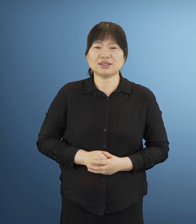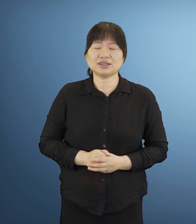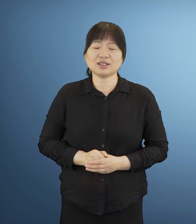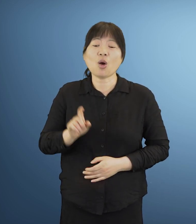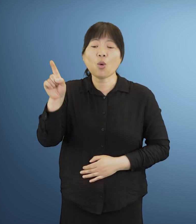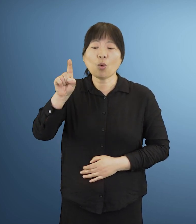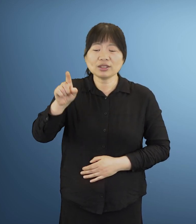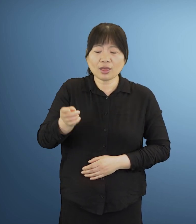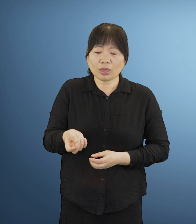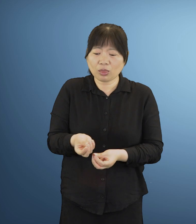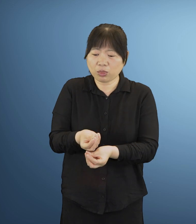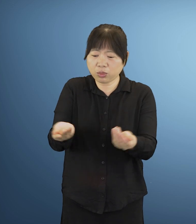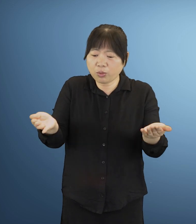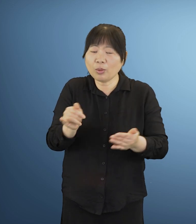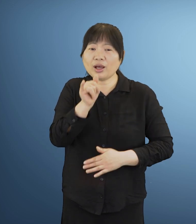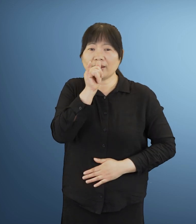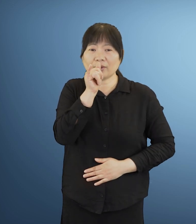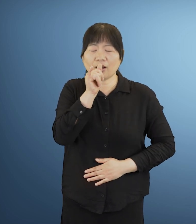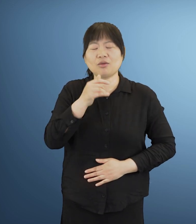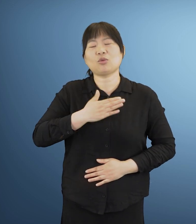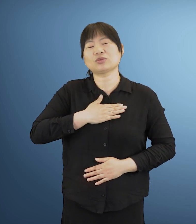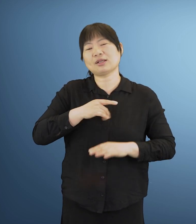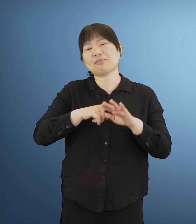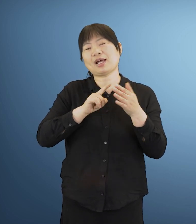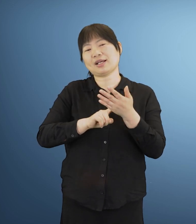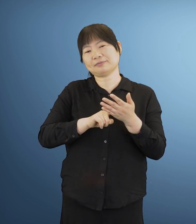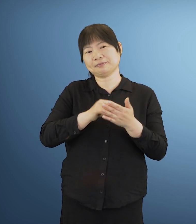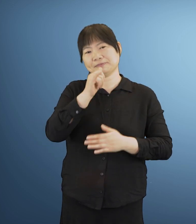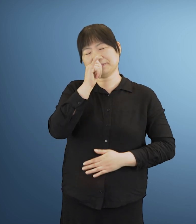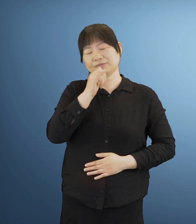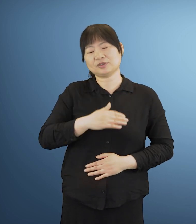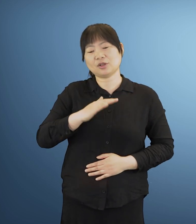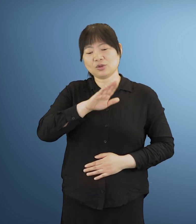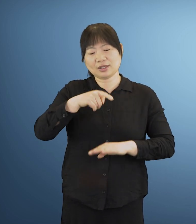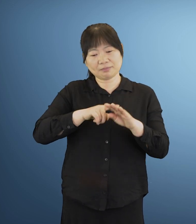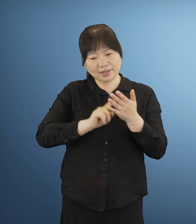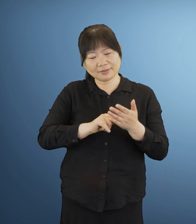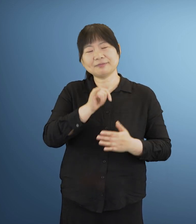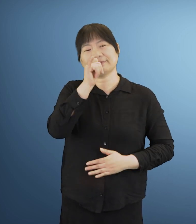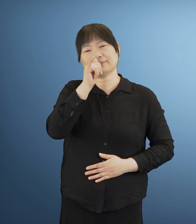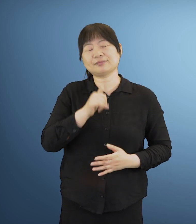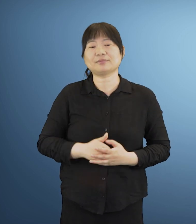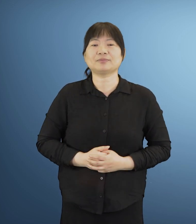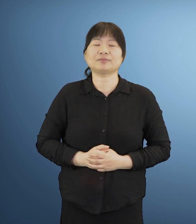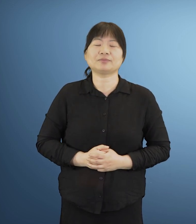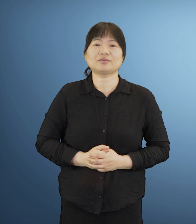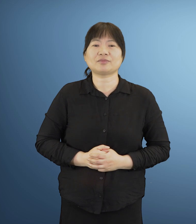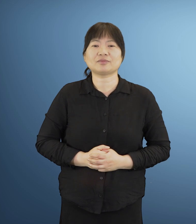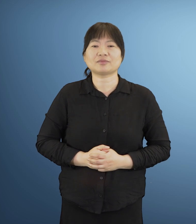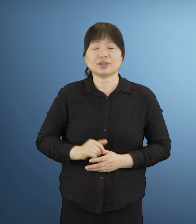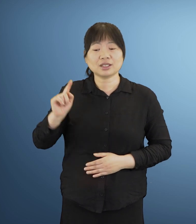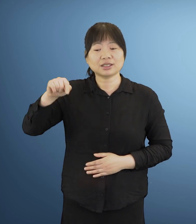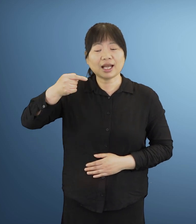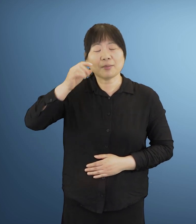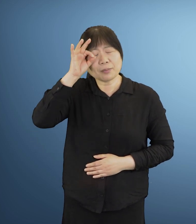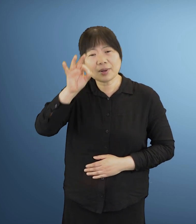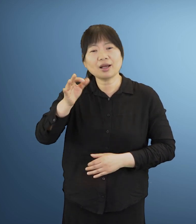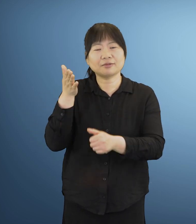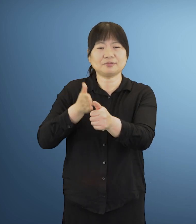어디에 떨어지는 겁니까? 우리 마음에. 우리 마음에 떨어지는 거예요. 그 다음에